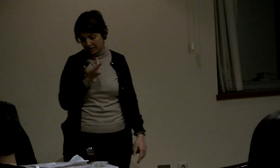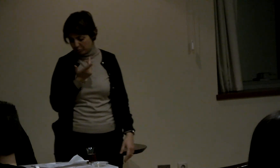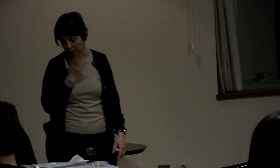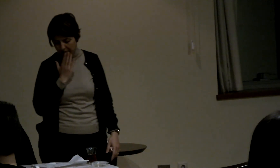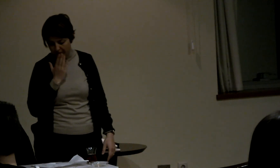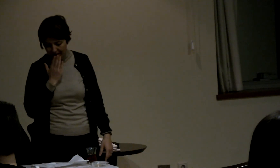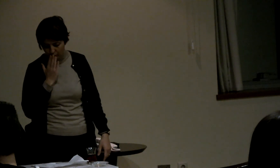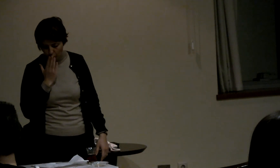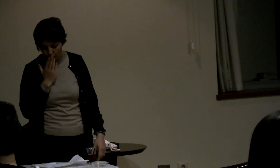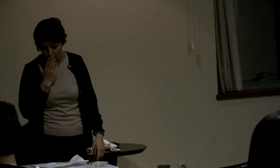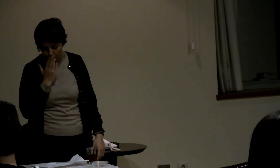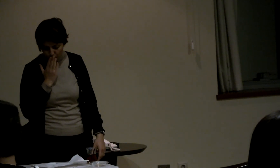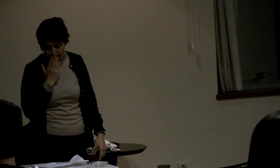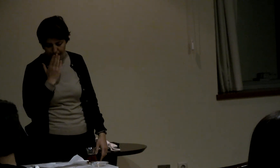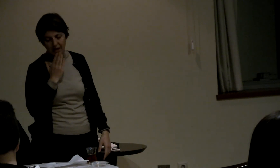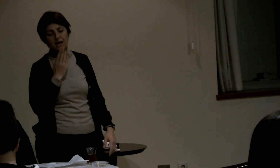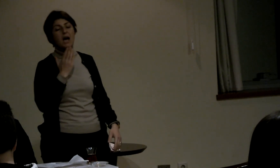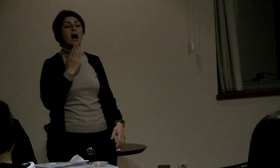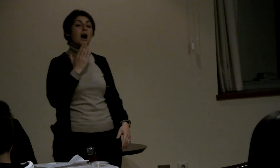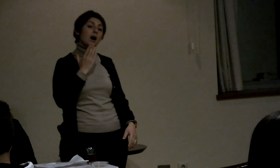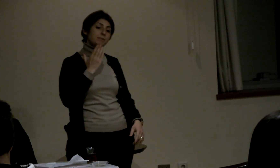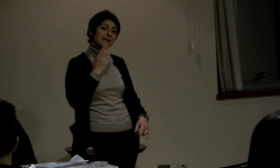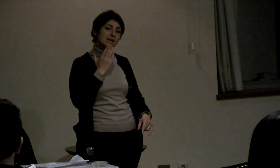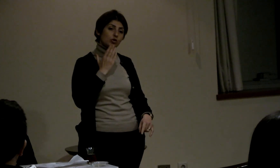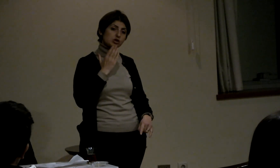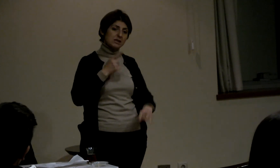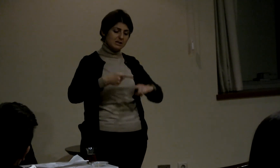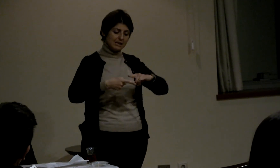Lazım olabilir belki. Okul. Abideyi gösterirken.